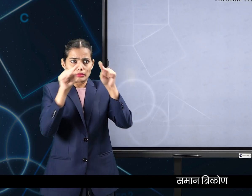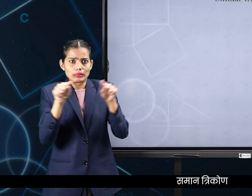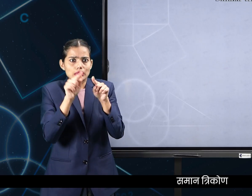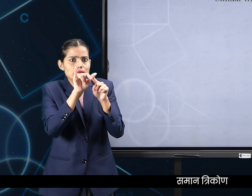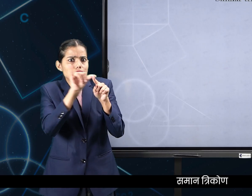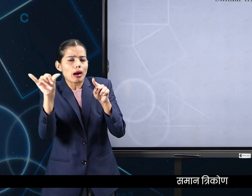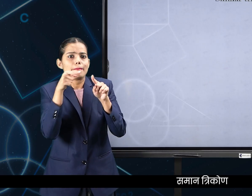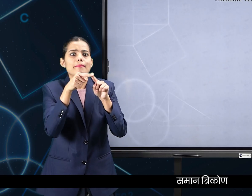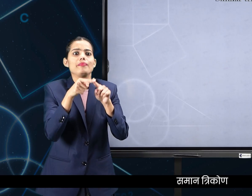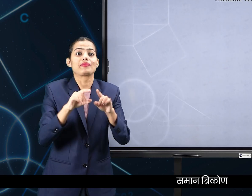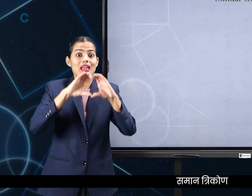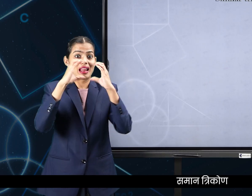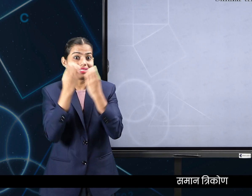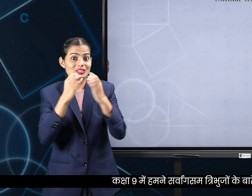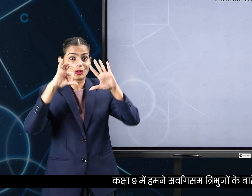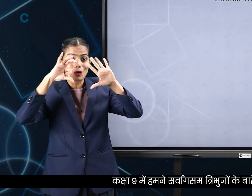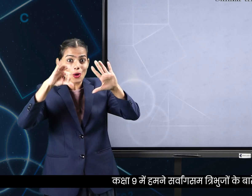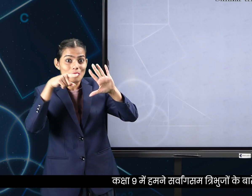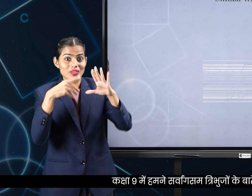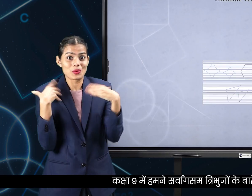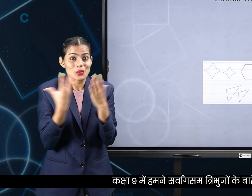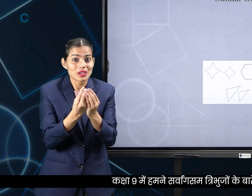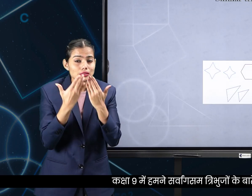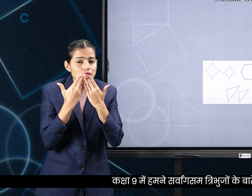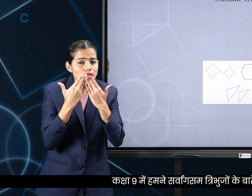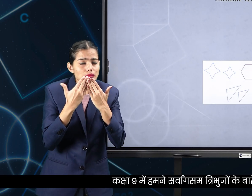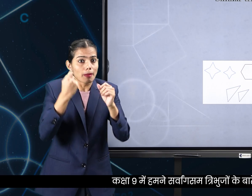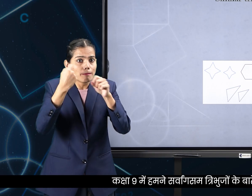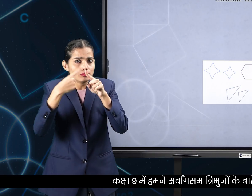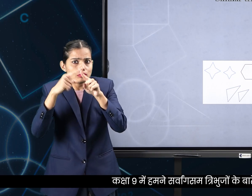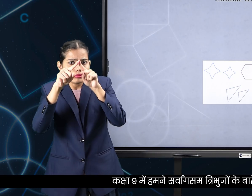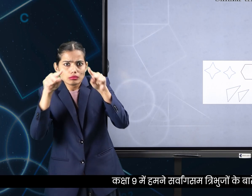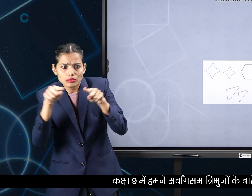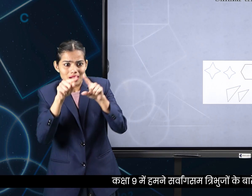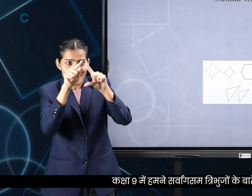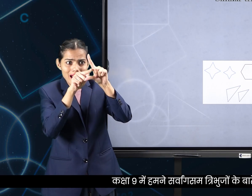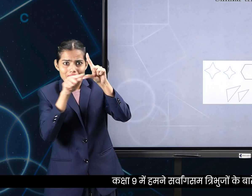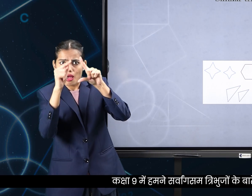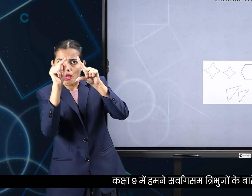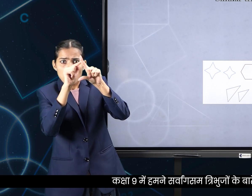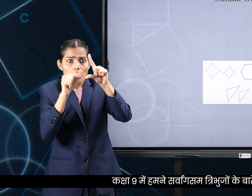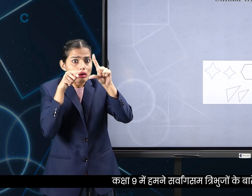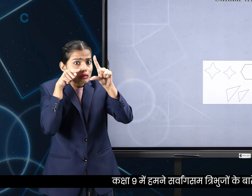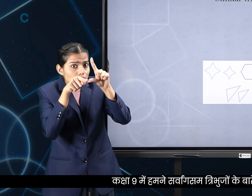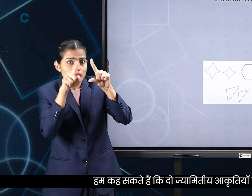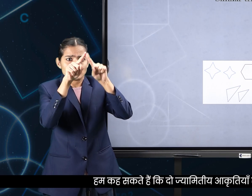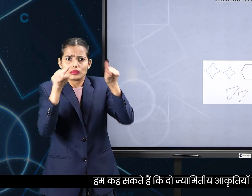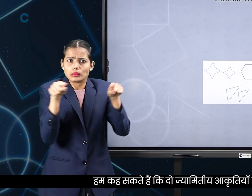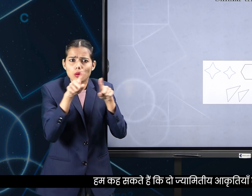समान त्रिकोण। कक्षा 9 में हमने सर्वांग त्रिभुजों के बारे में पढ़ा था। हम कह सकते